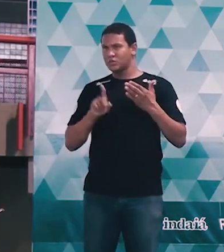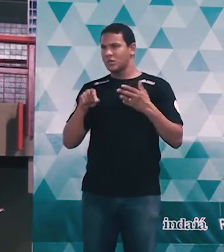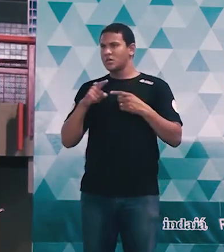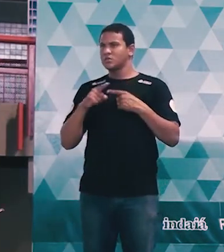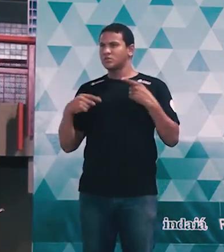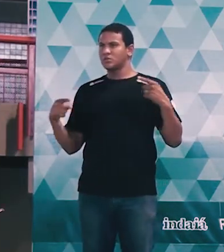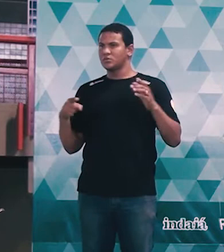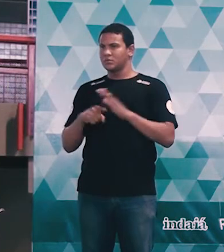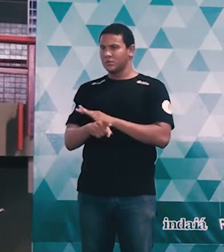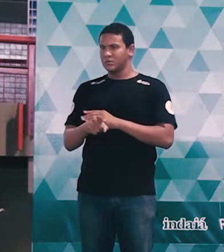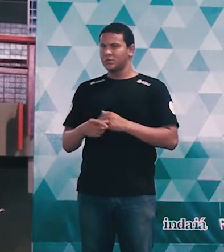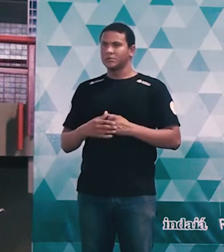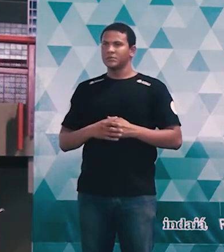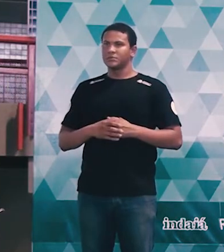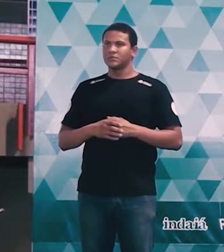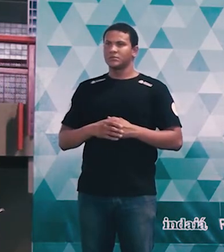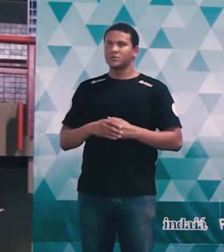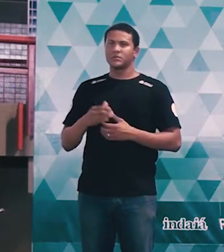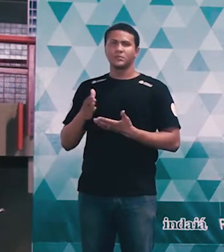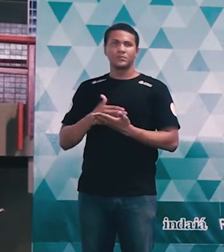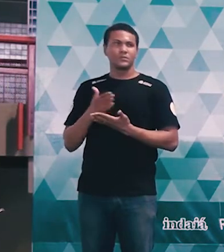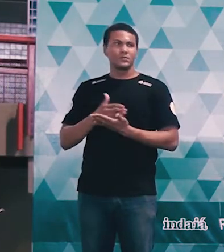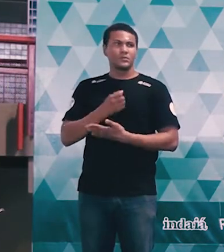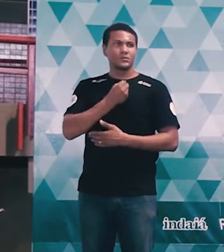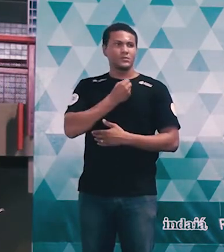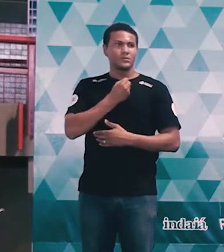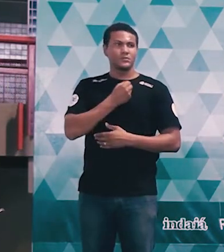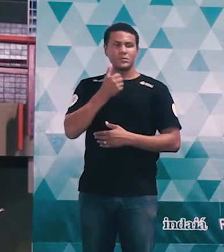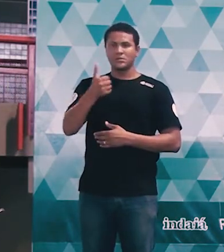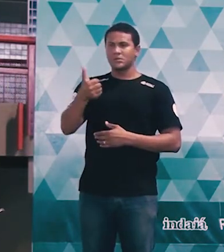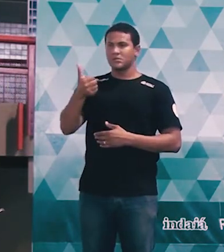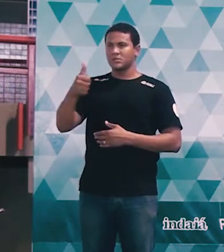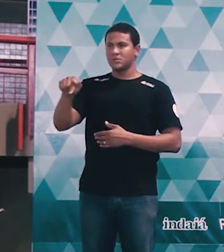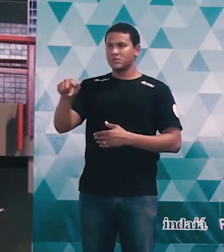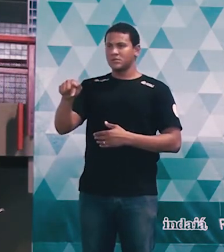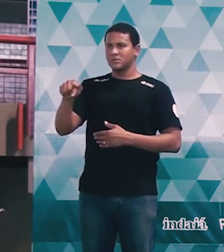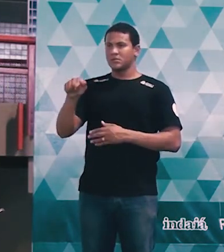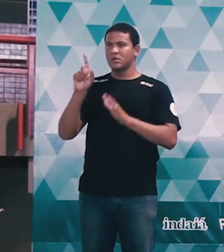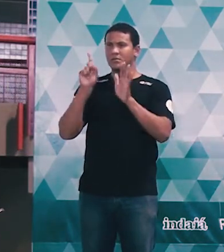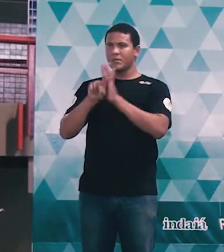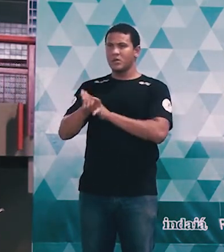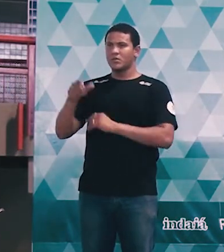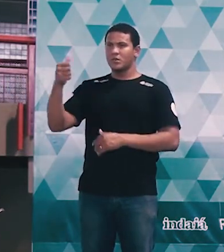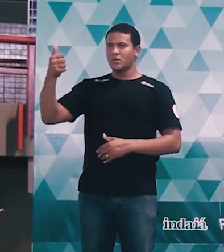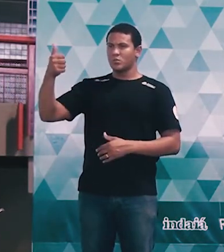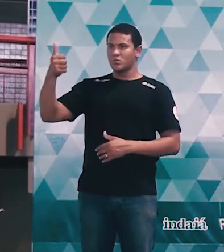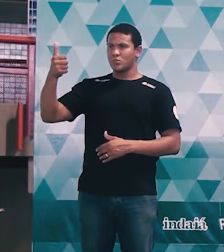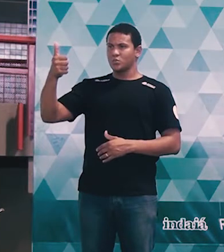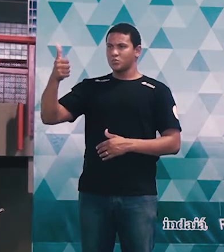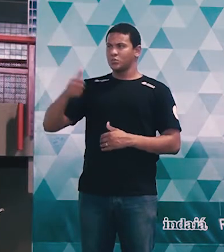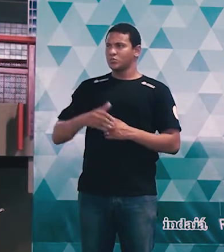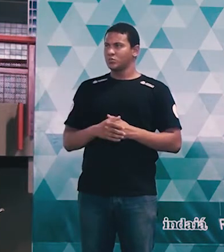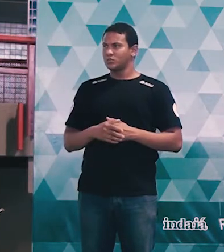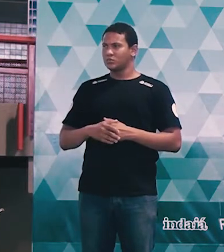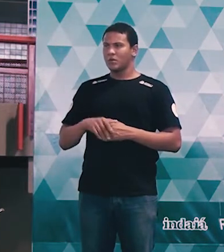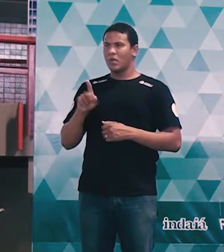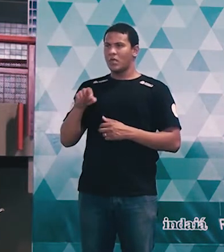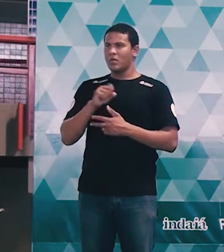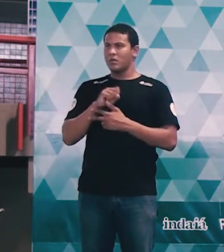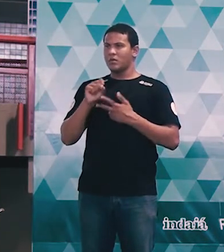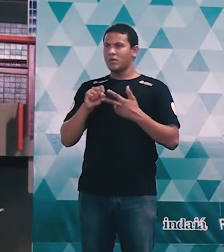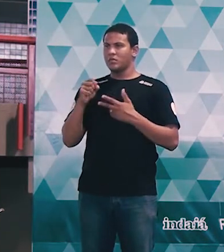vocês. Página de número 17, primeira questão da prova aí, ó. Primeira questão do TD, prova do Enem